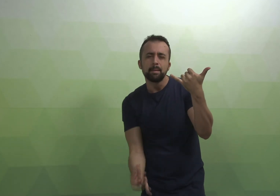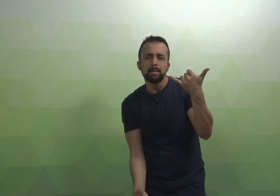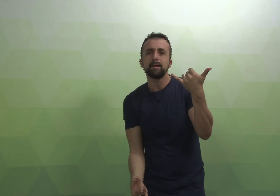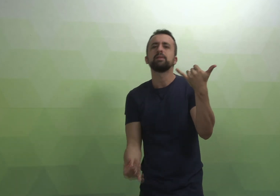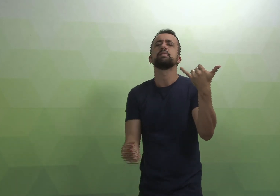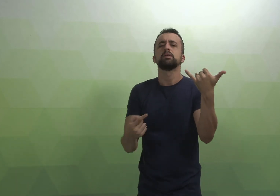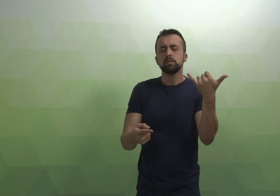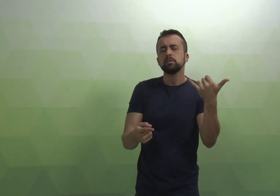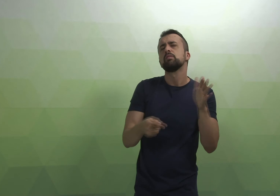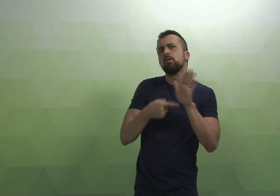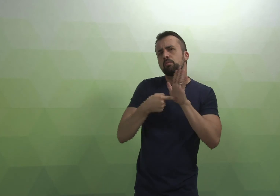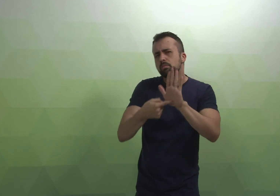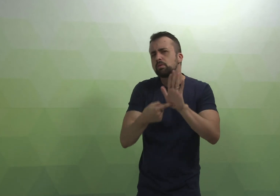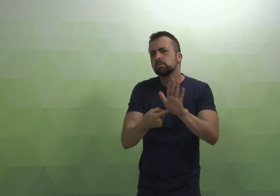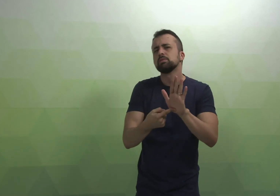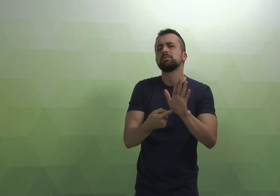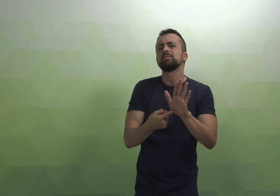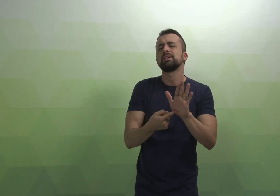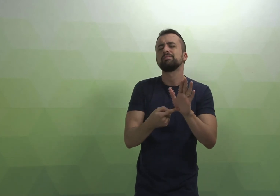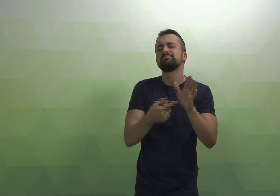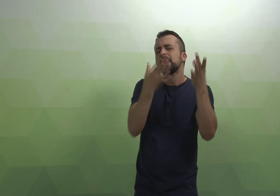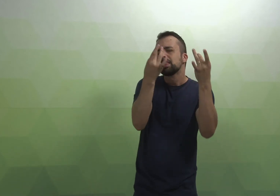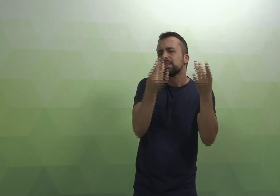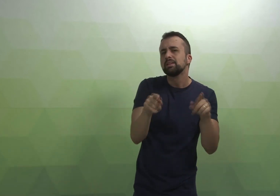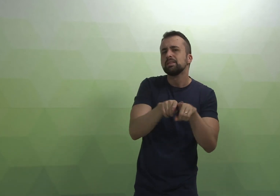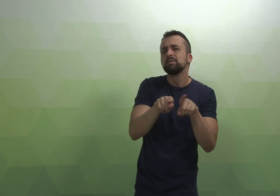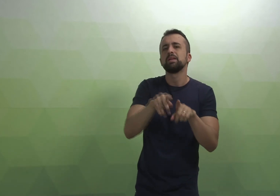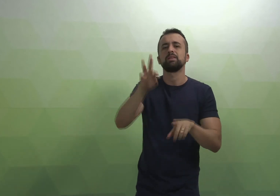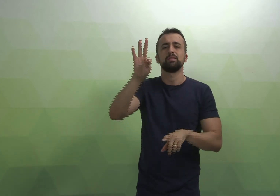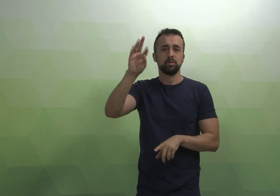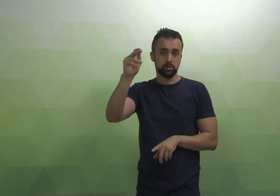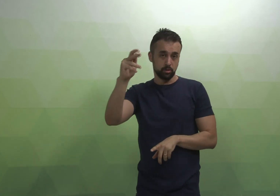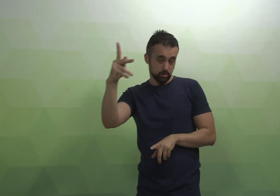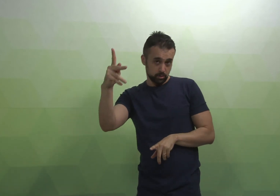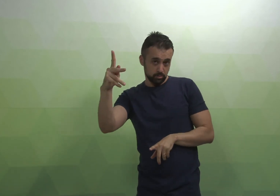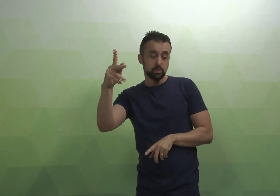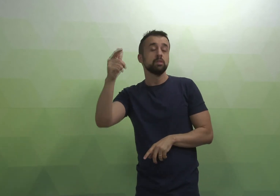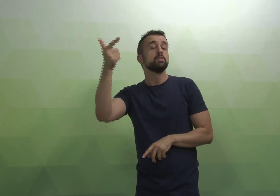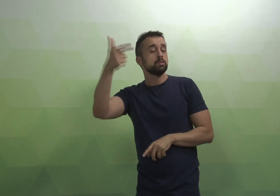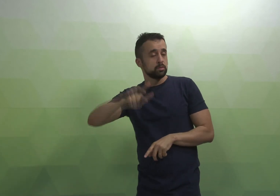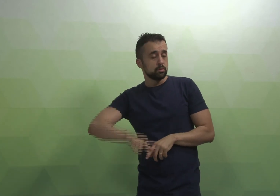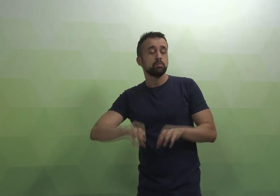suas variações, vamos abordar sobre tópico novamente, ok?